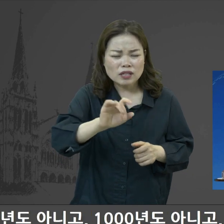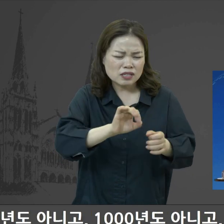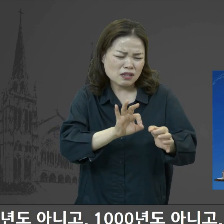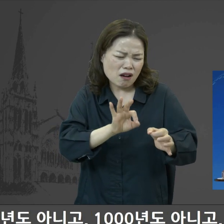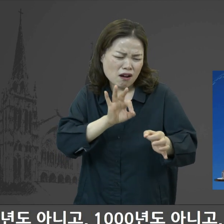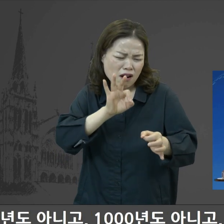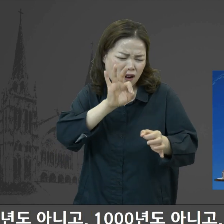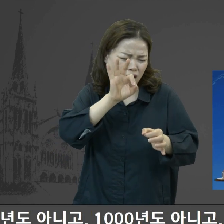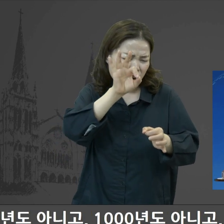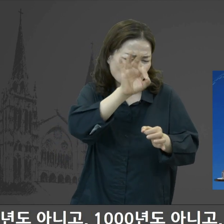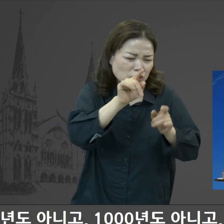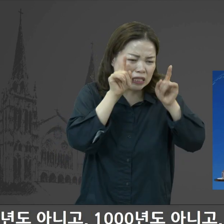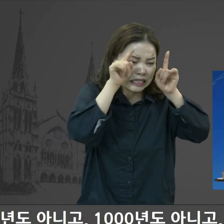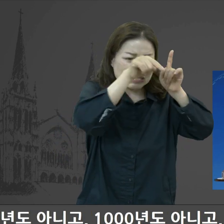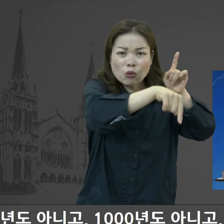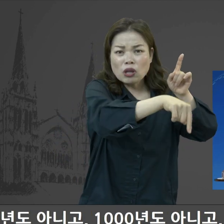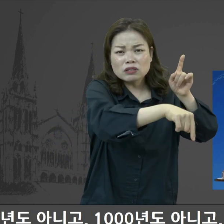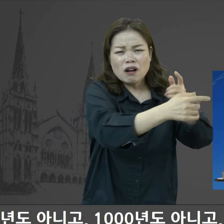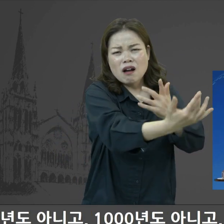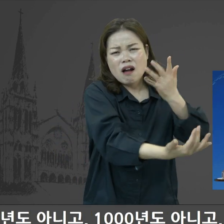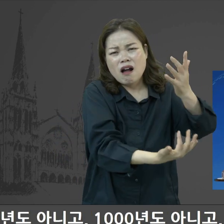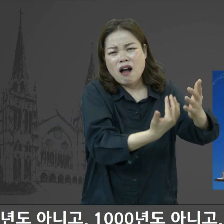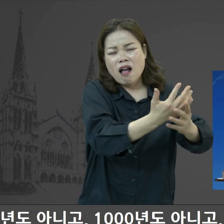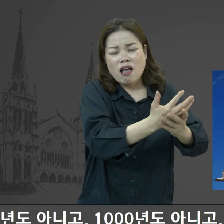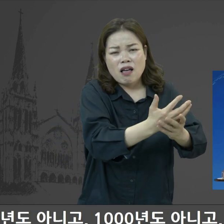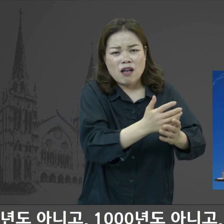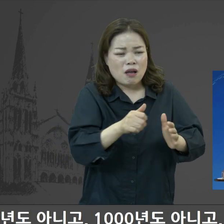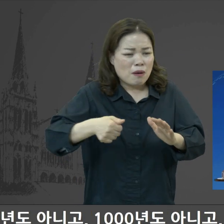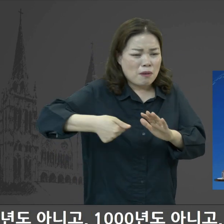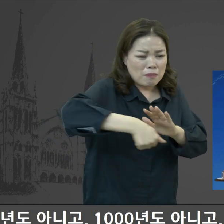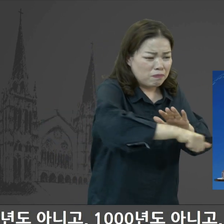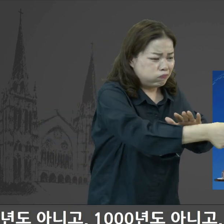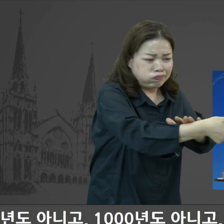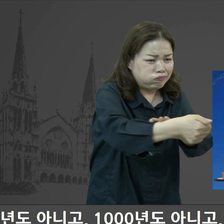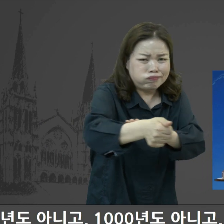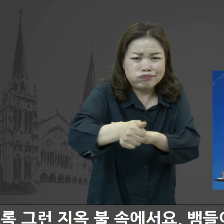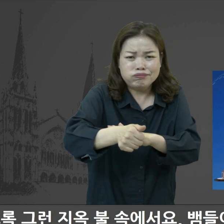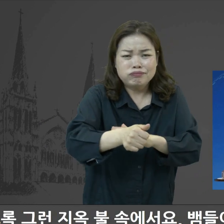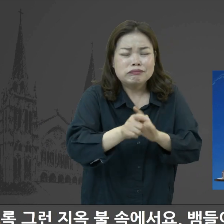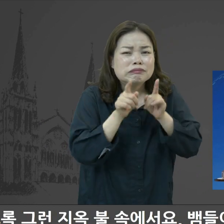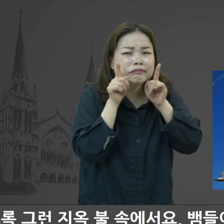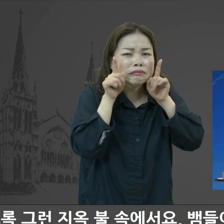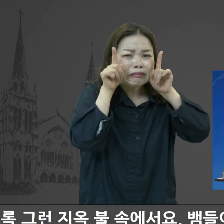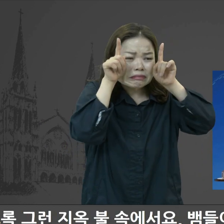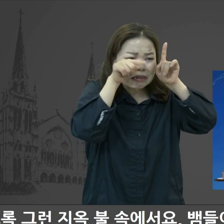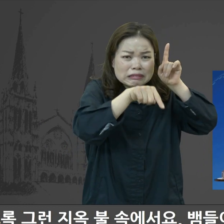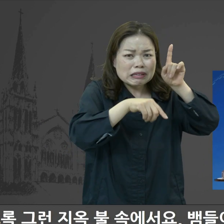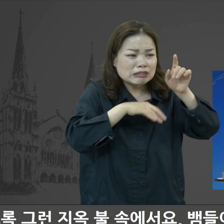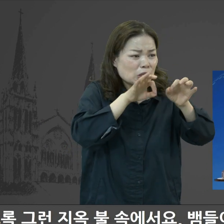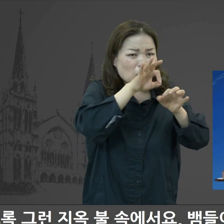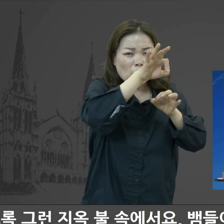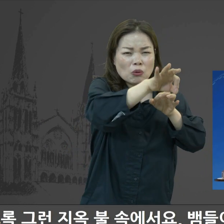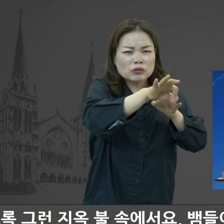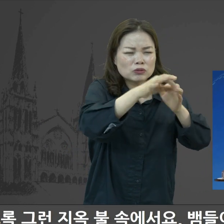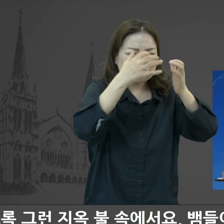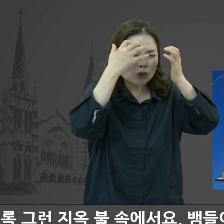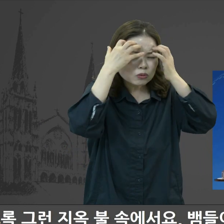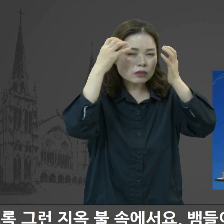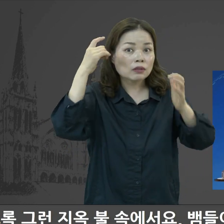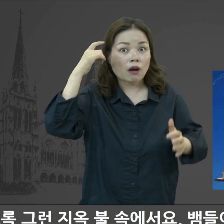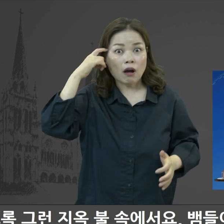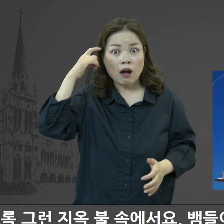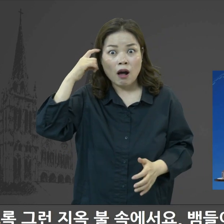세세 영원토록 그런 지옥불 속에서요, 뱀들이 우글거리고 막 그런 지옥 속에서 제가 영원토록 고통받았을